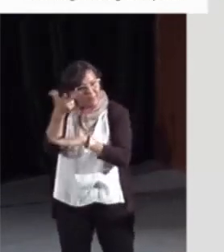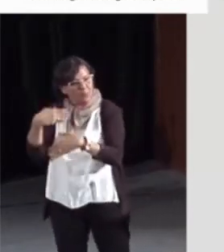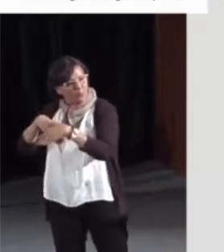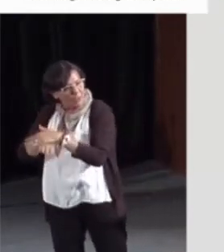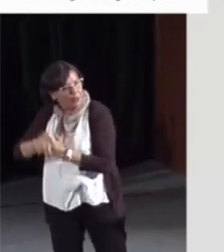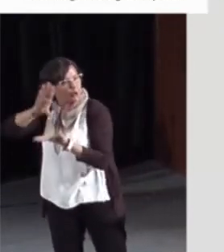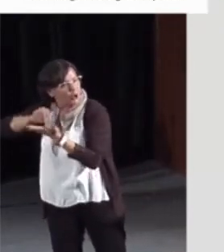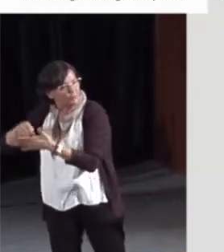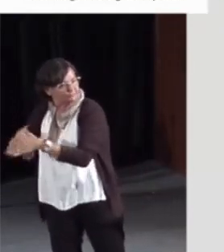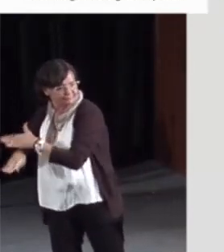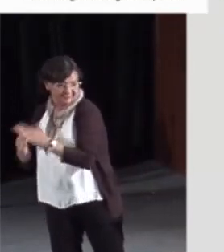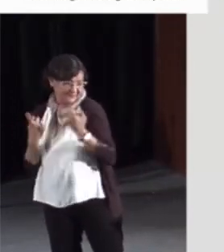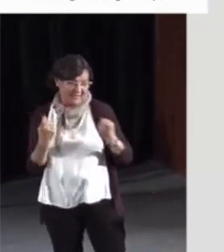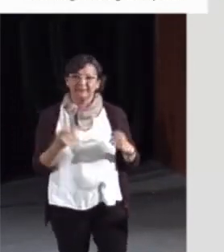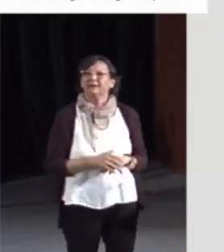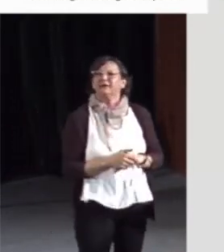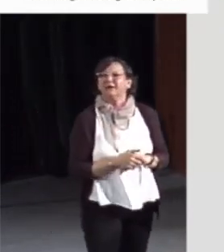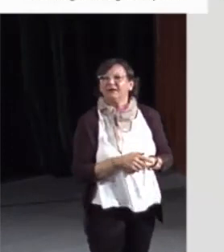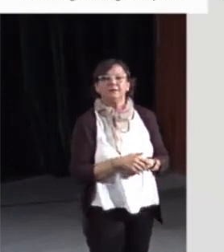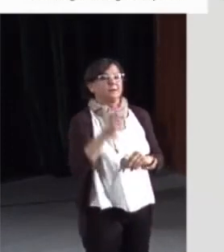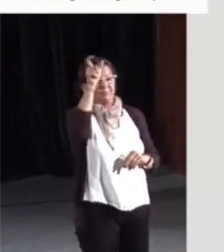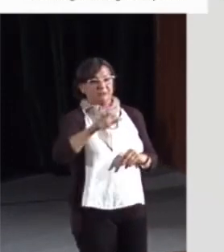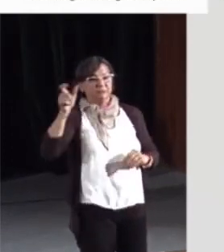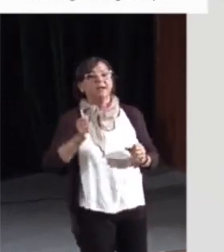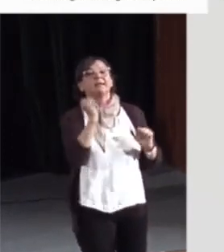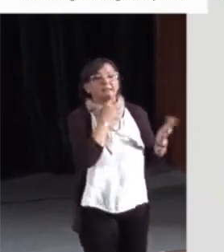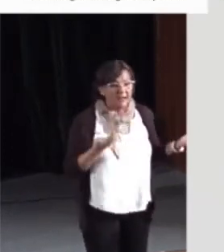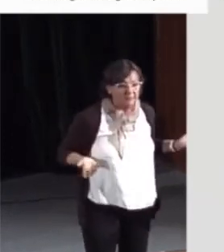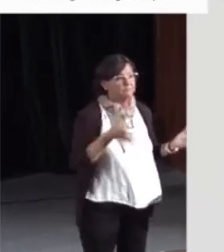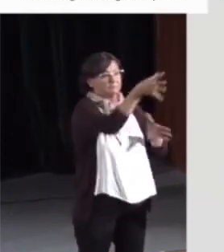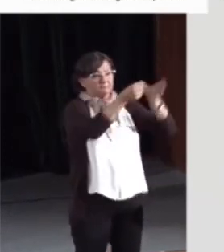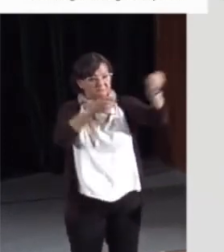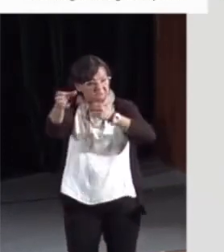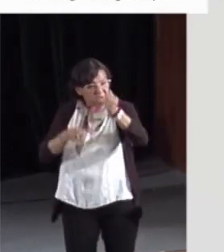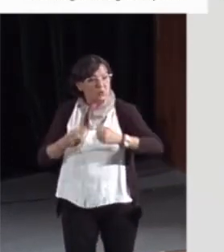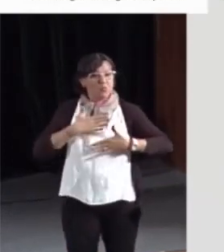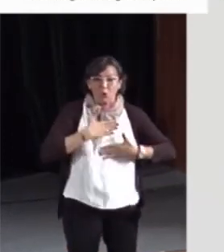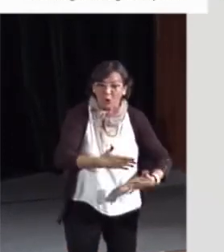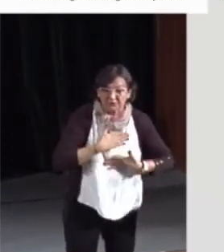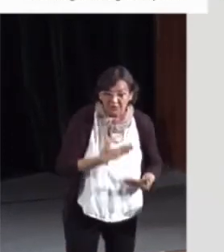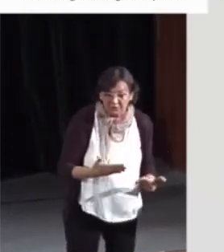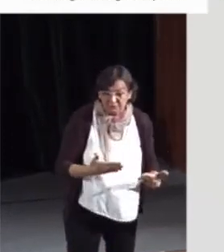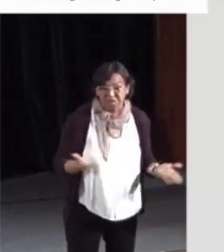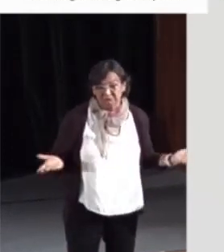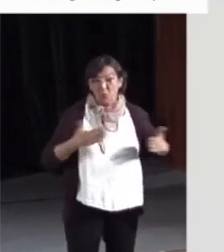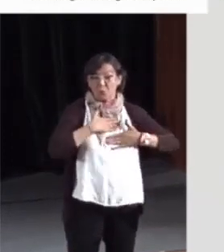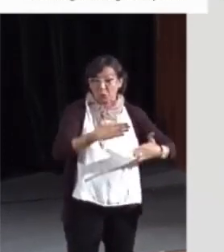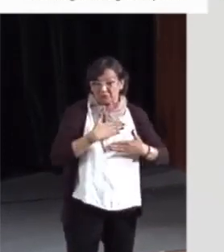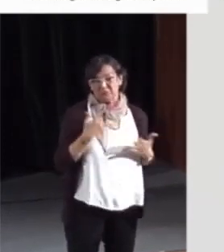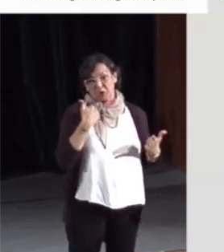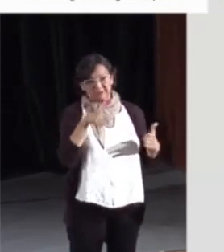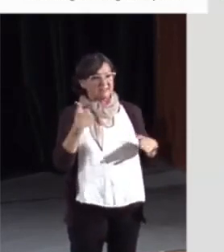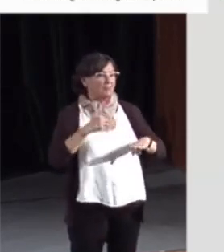ciernes y guardar todo este corpus informativo y buscar estos informantes que